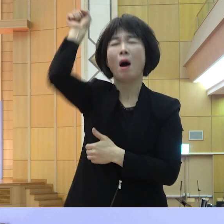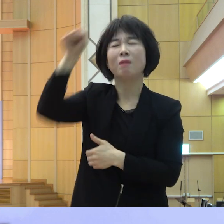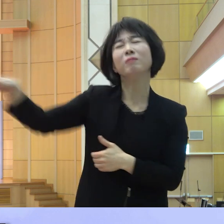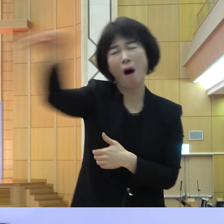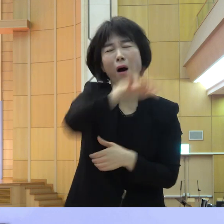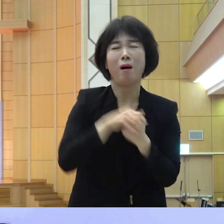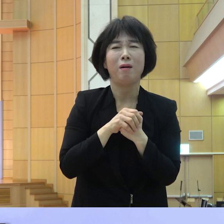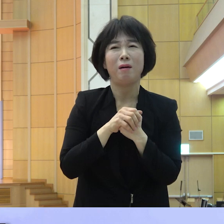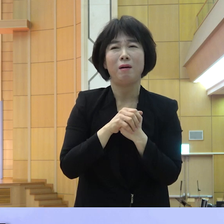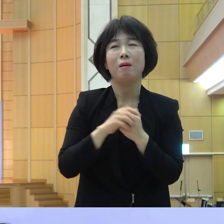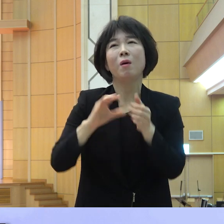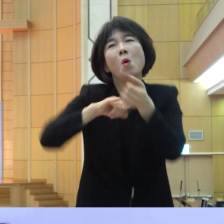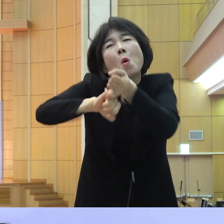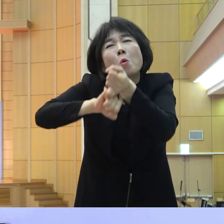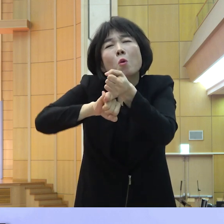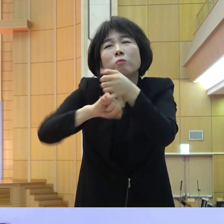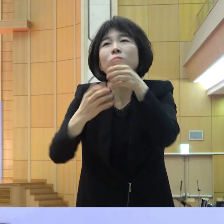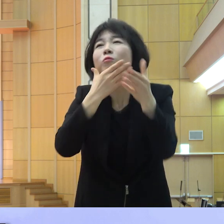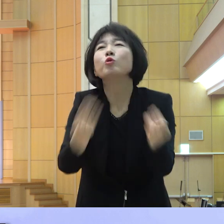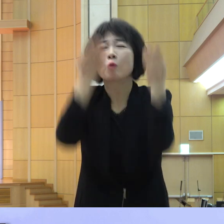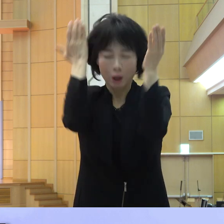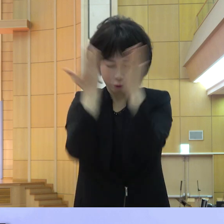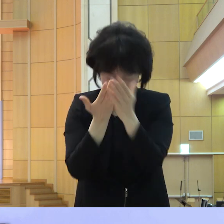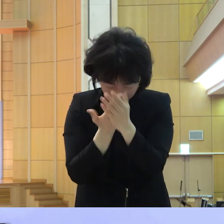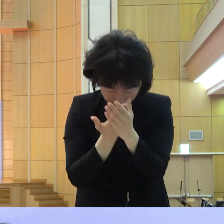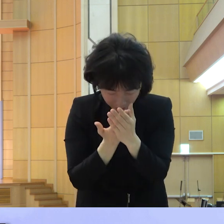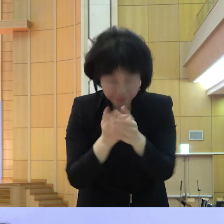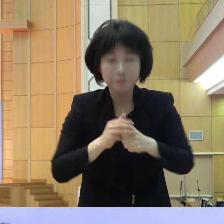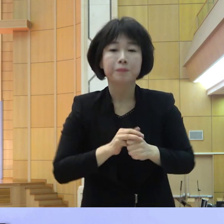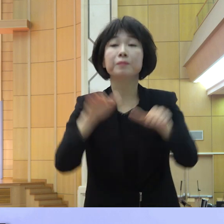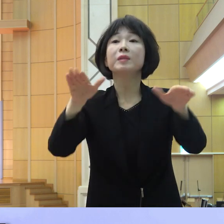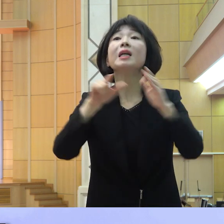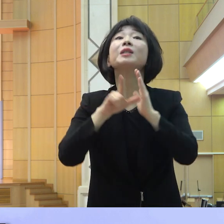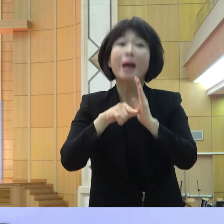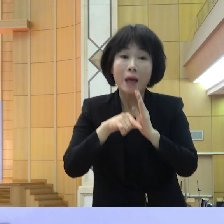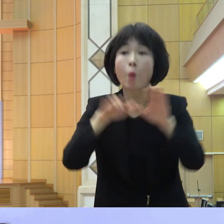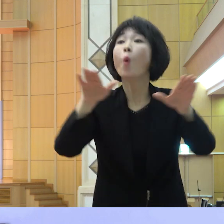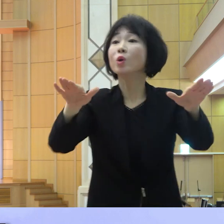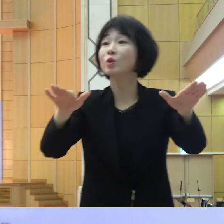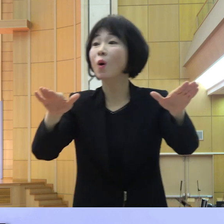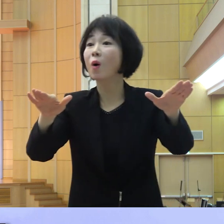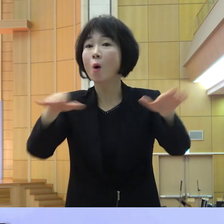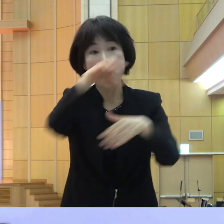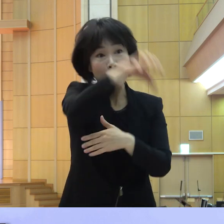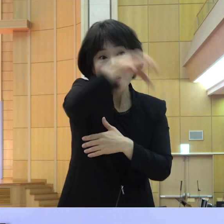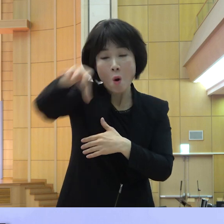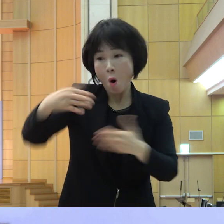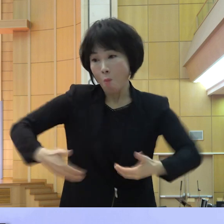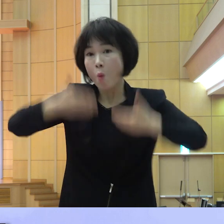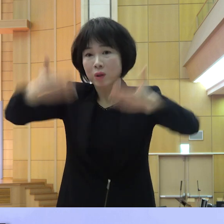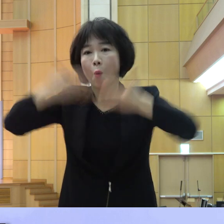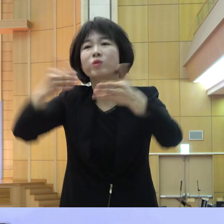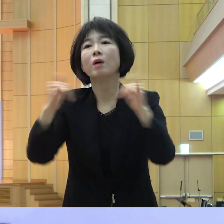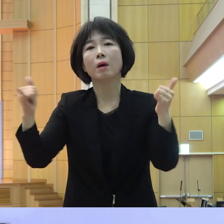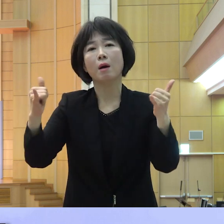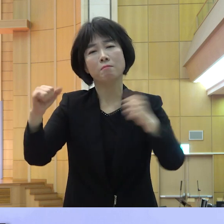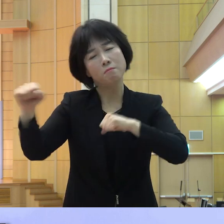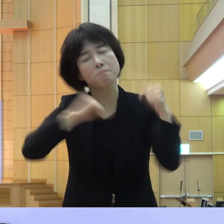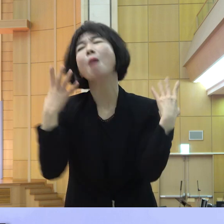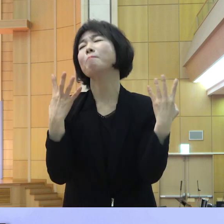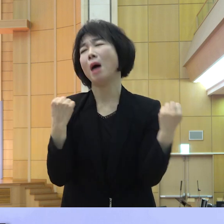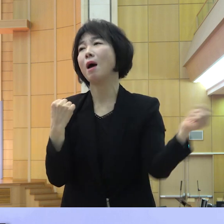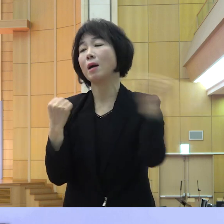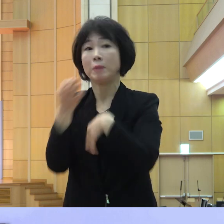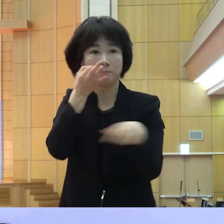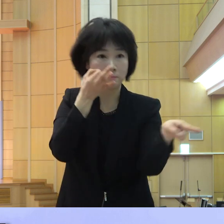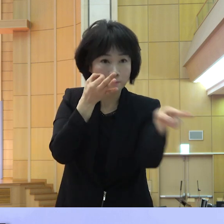있도록 성령께서 역사하여 주시옵소서. 아버지 하나님, 오늘도 곳곳에서 봉사하는 손길들